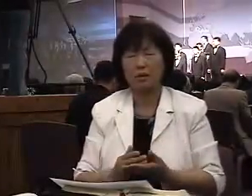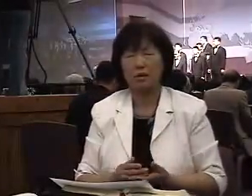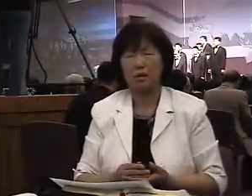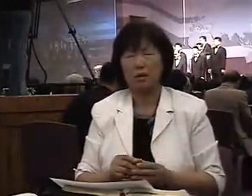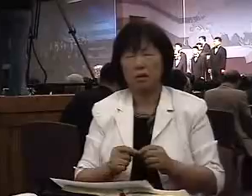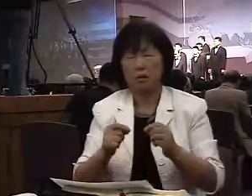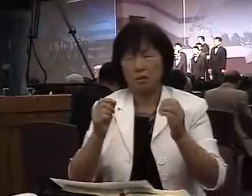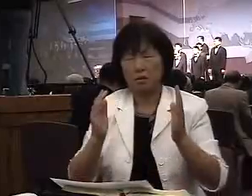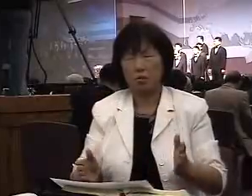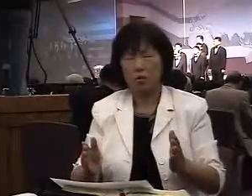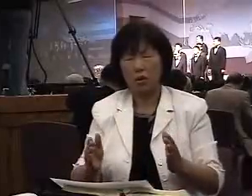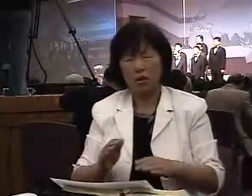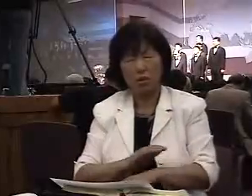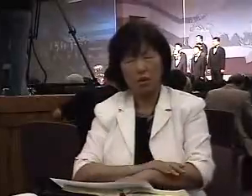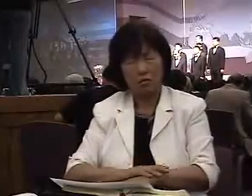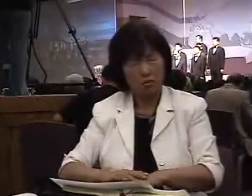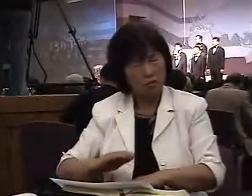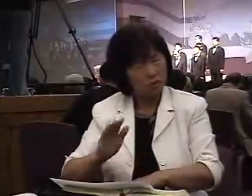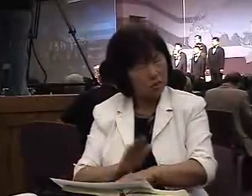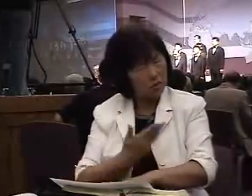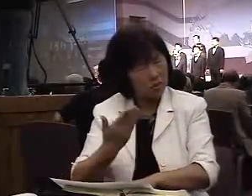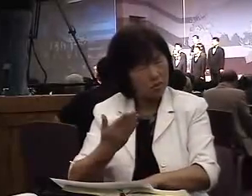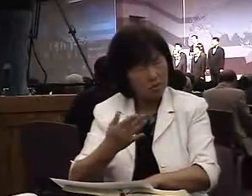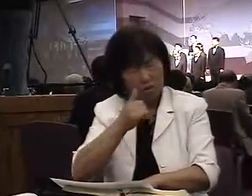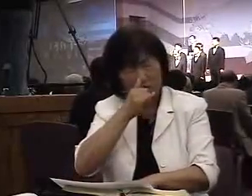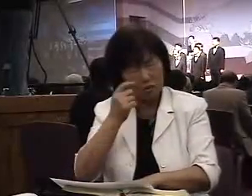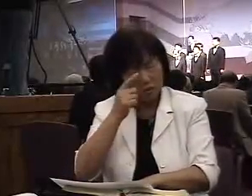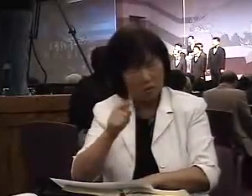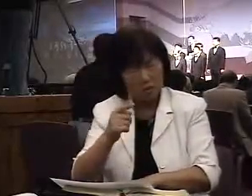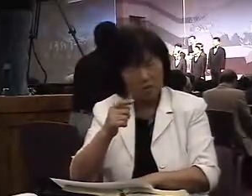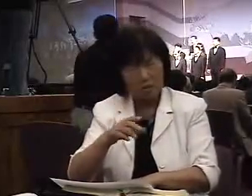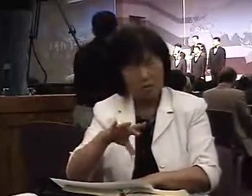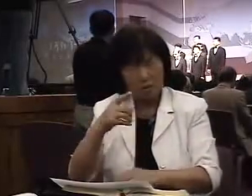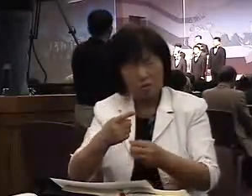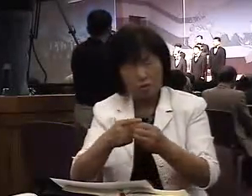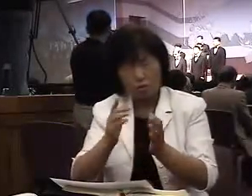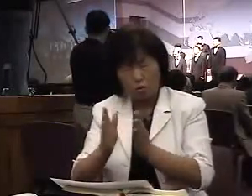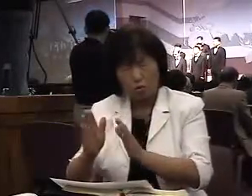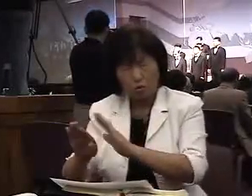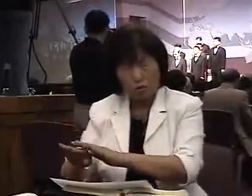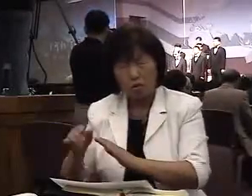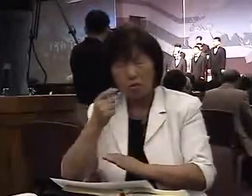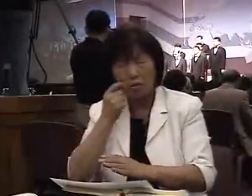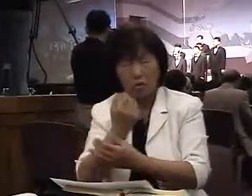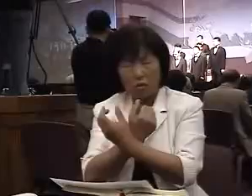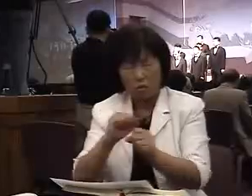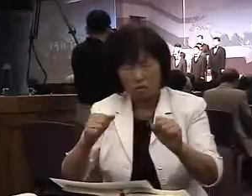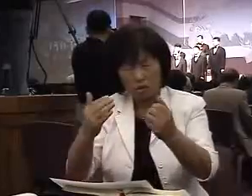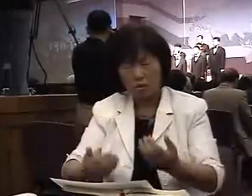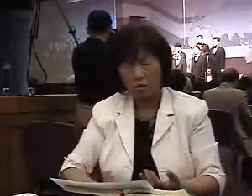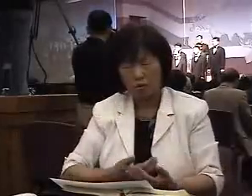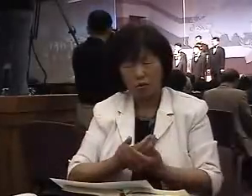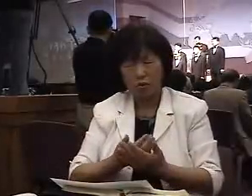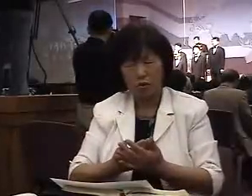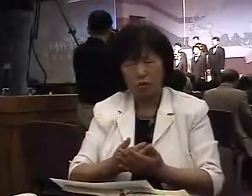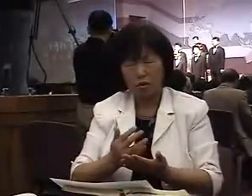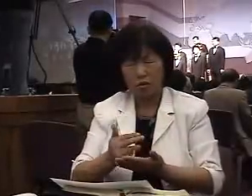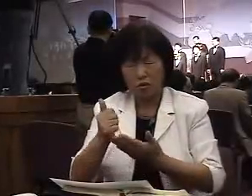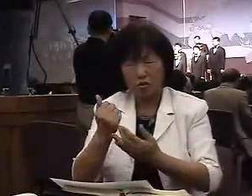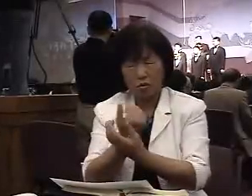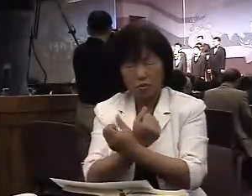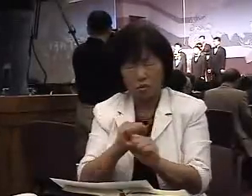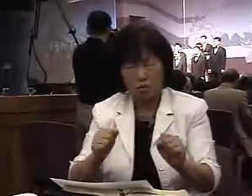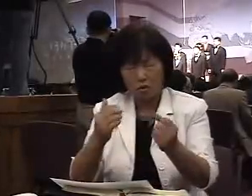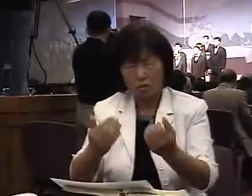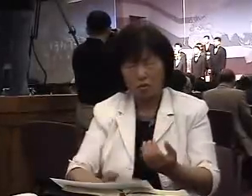우리가 그동안 소홀히 했습니까? 주님, 우선순위를 두지 못했습니까? 용서해 주시옵소서. 주님,